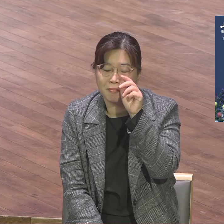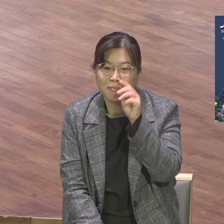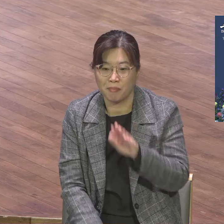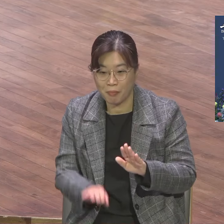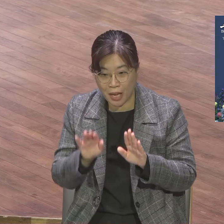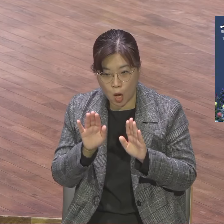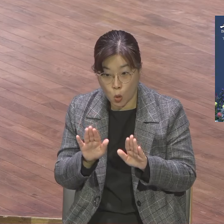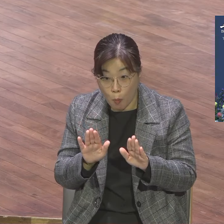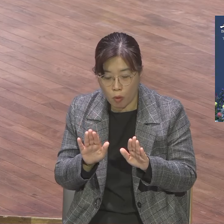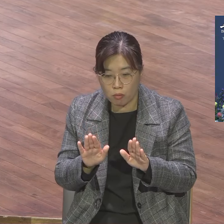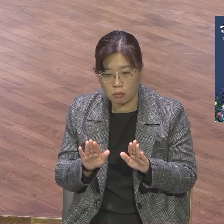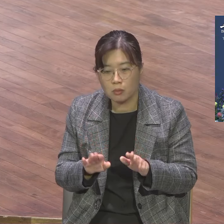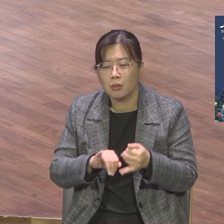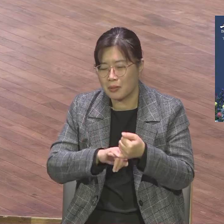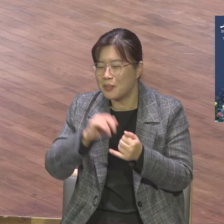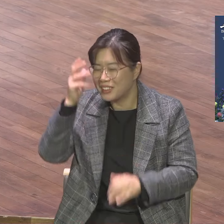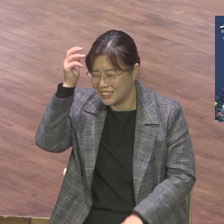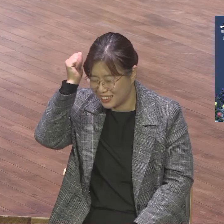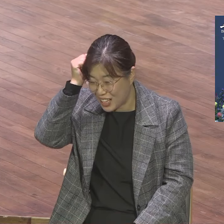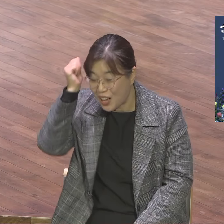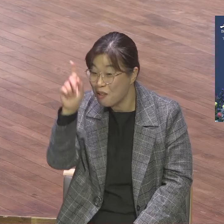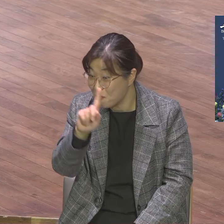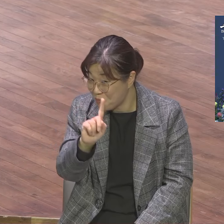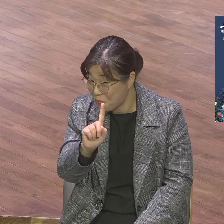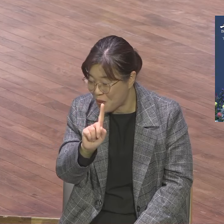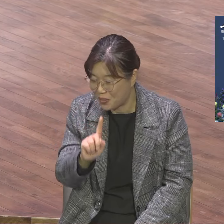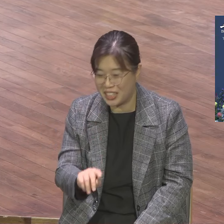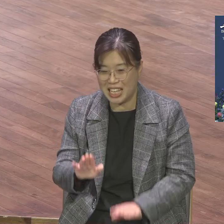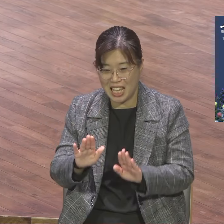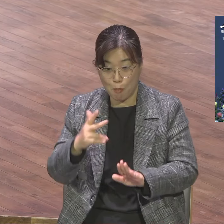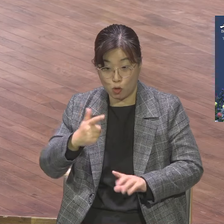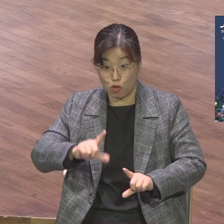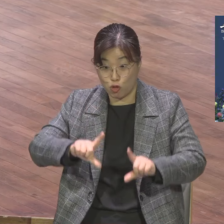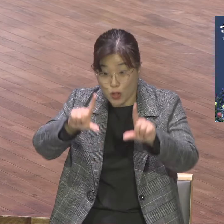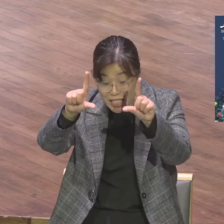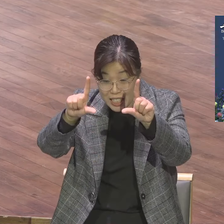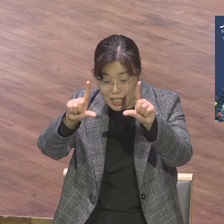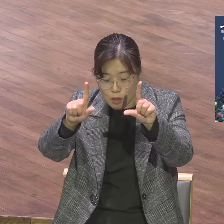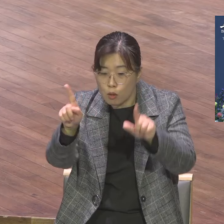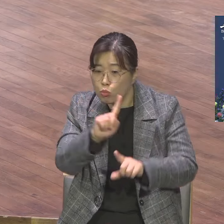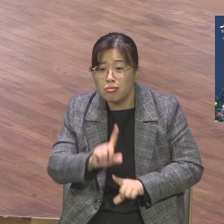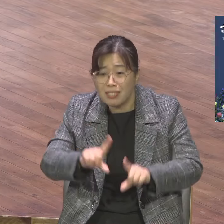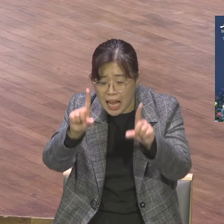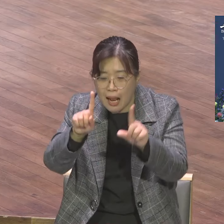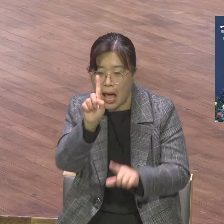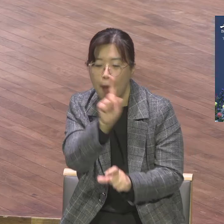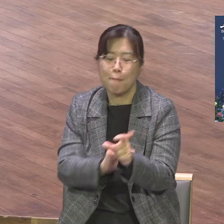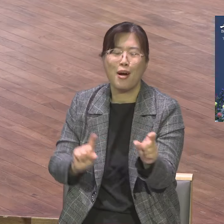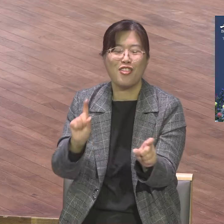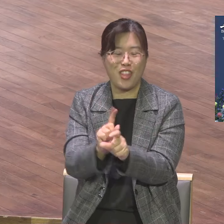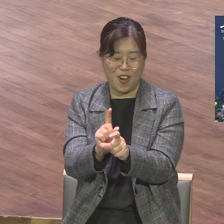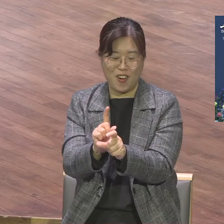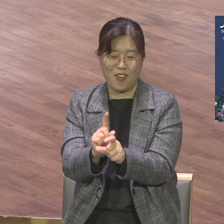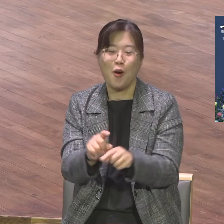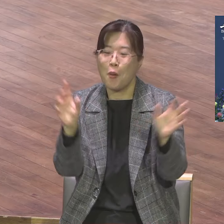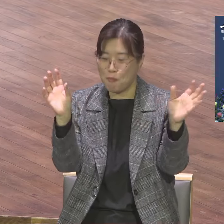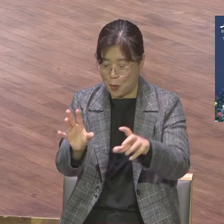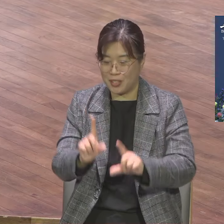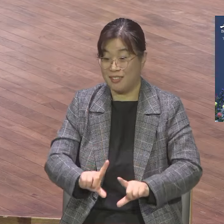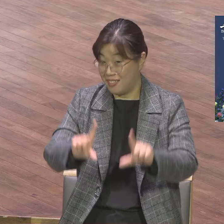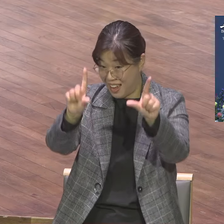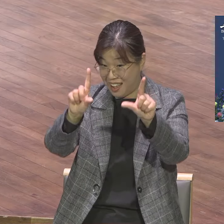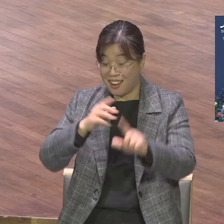이번 주가 한 번 더입니다. 한 번 더. 한 번 더 도전하세요. 한 번 더. 그래서 말씀에